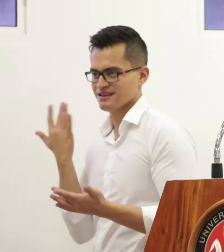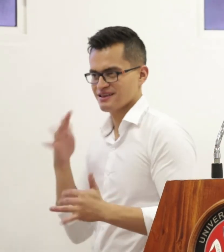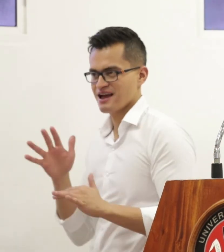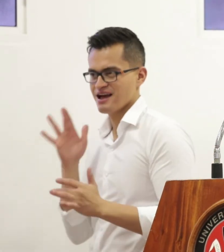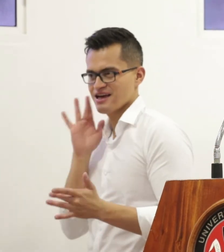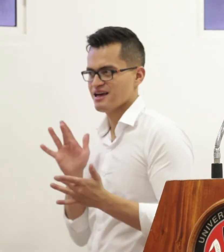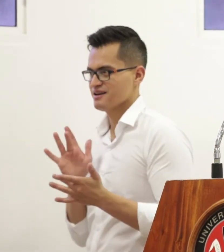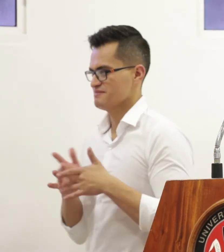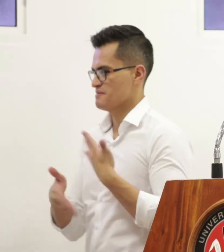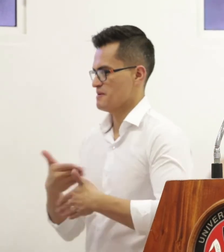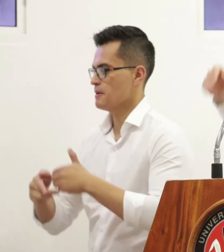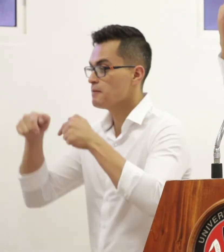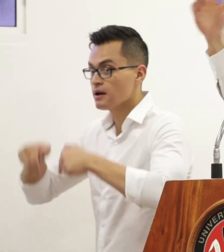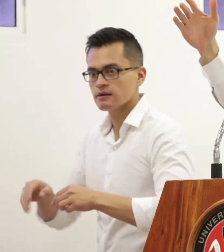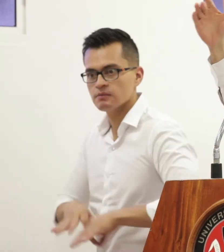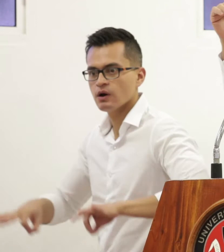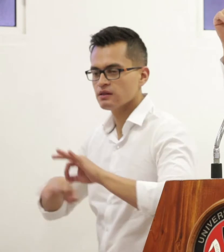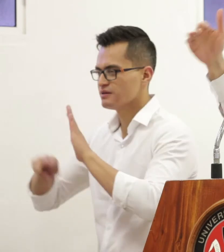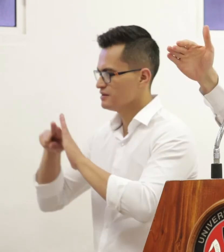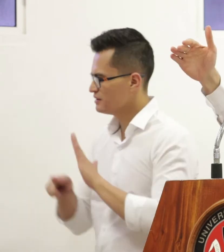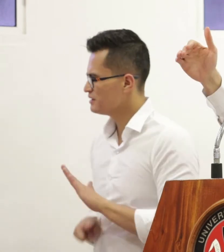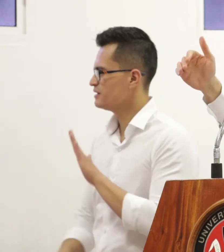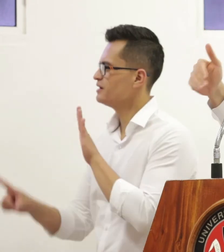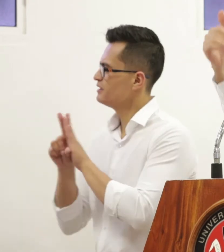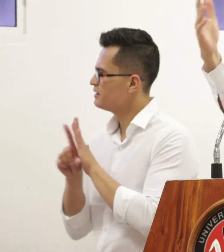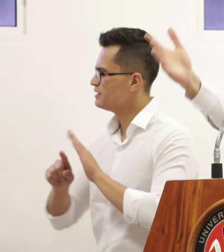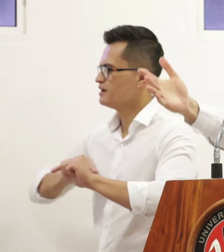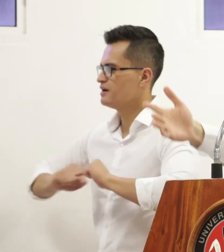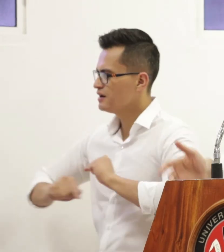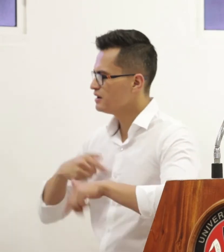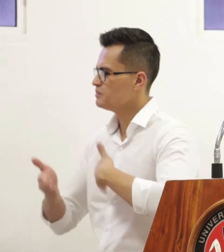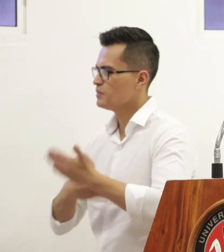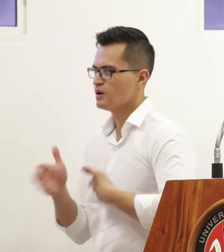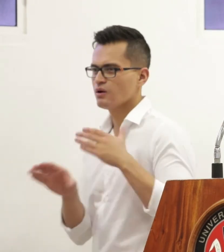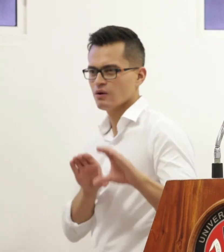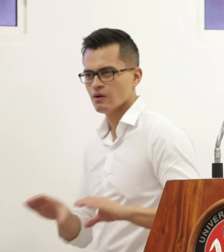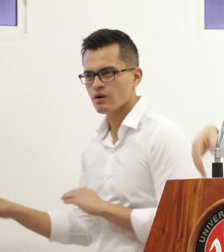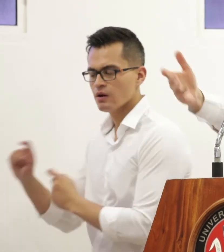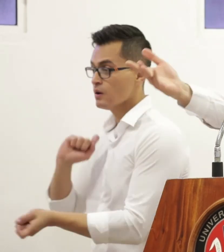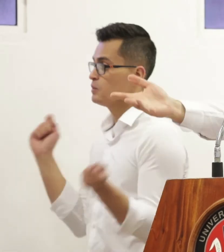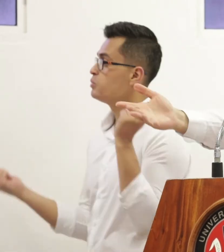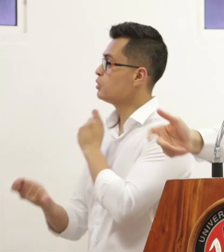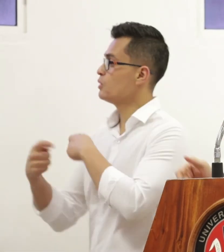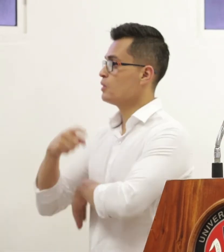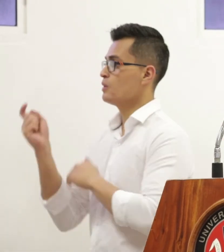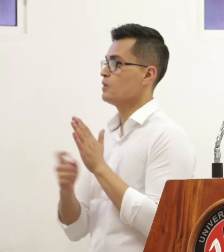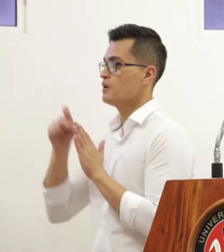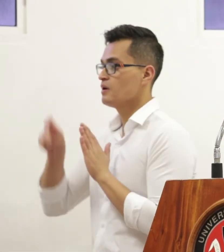niveles normativos, reformas legales, administrativas, de comportamientos, de